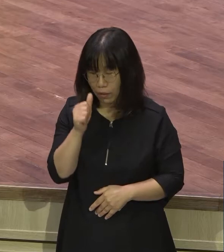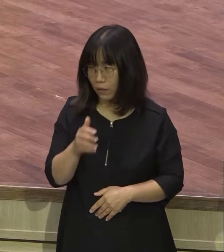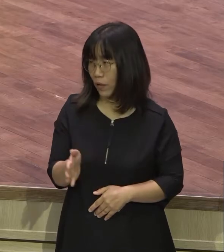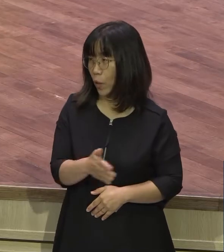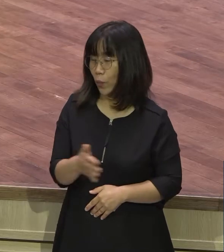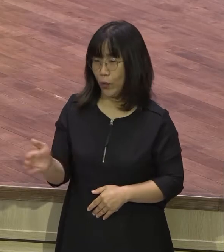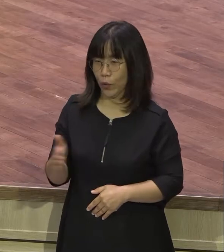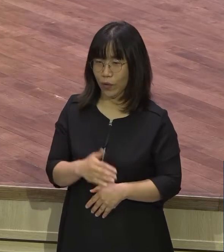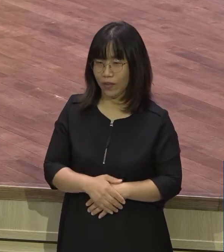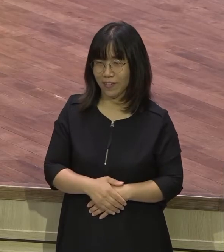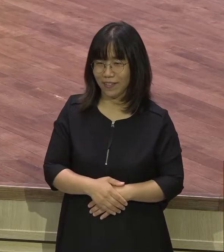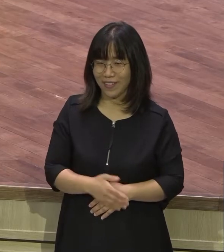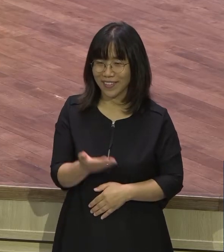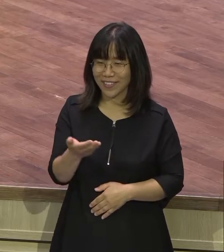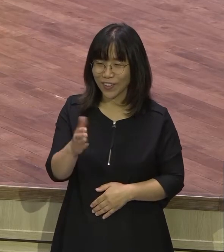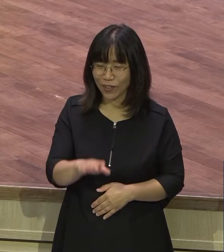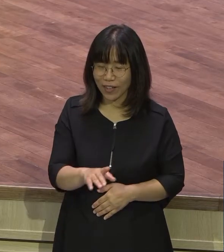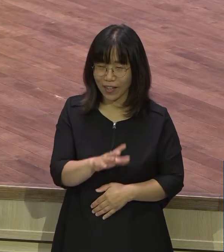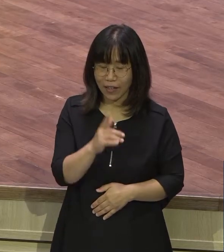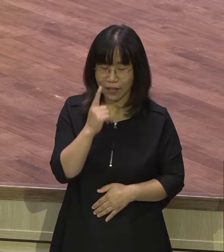조는 것도 마찬가지예요.